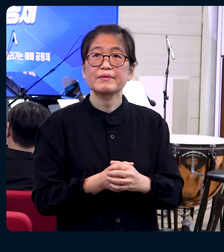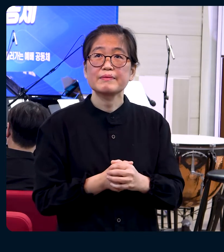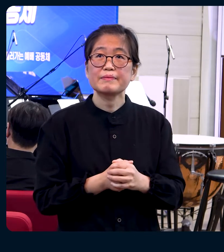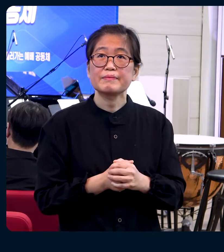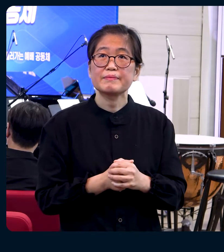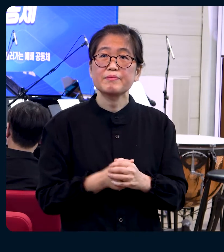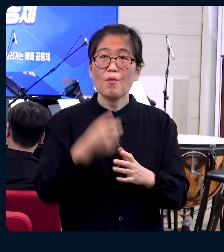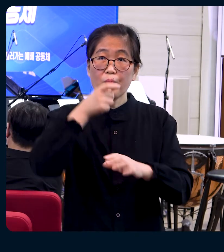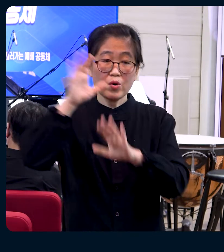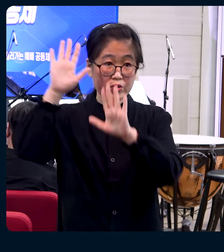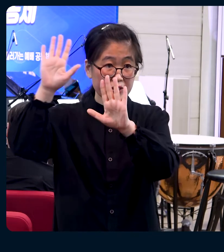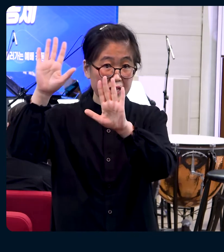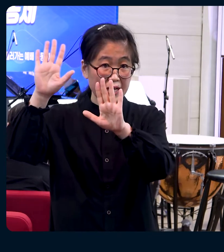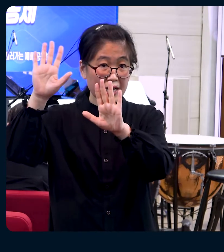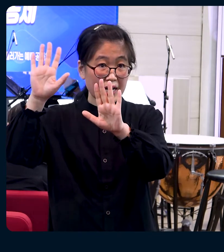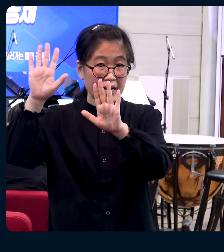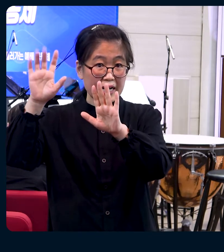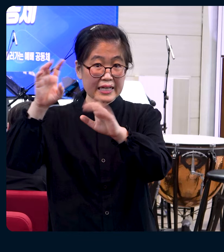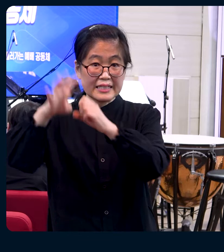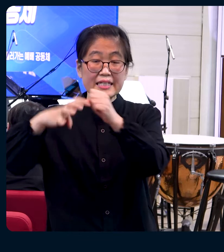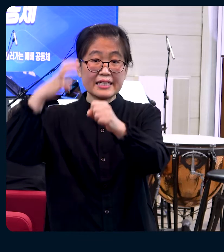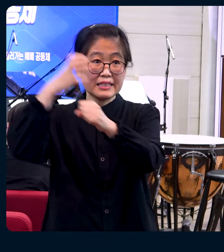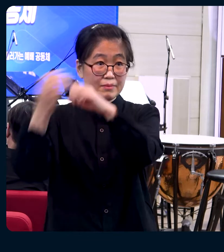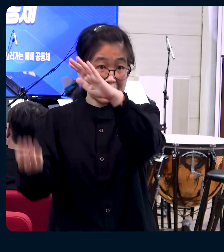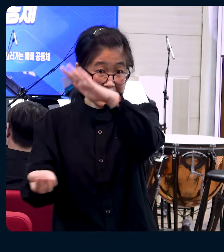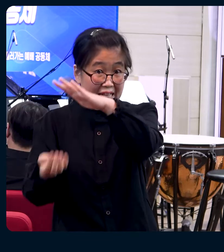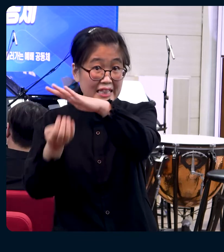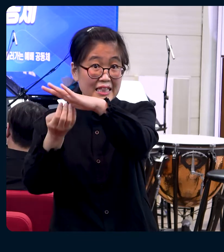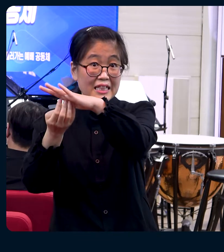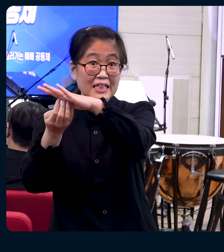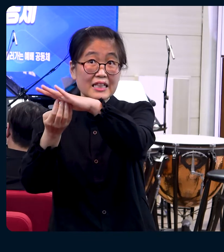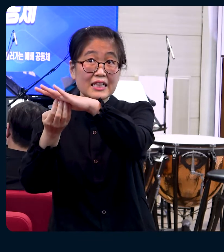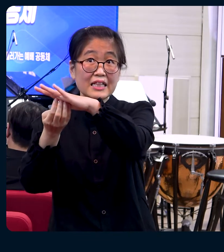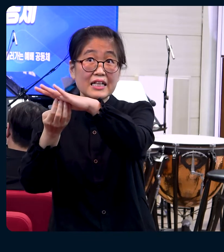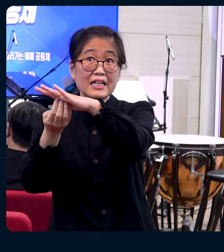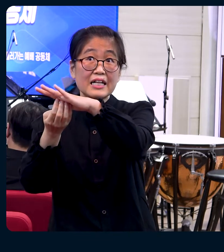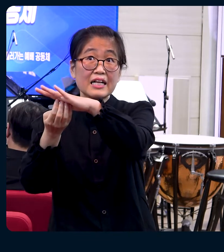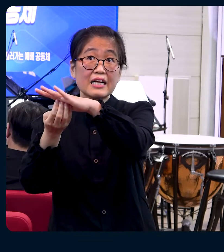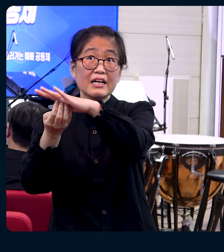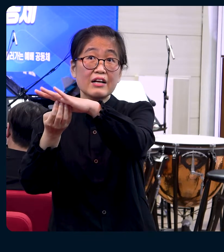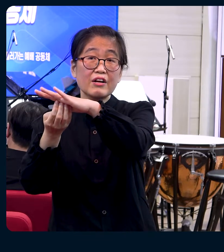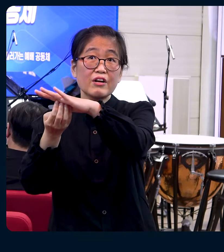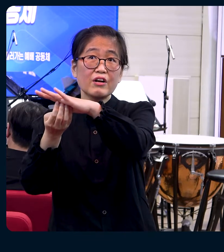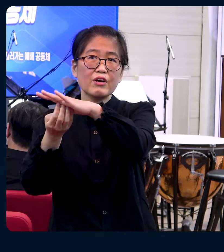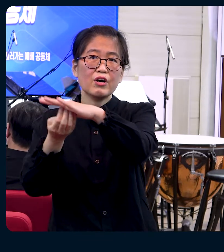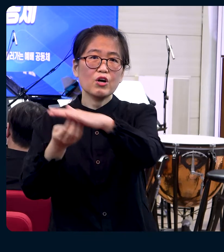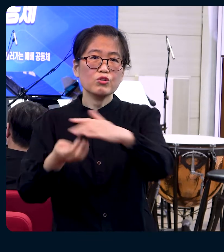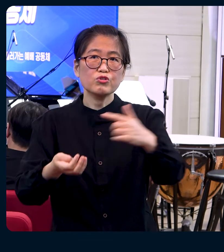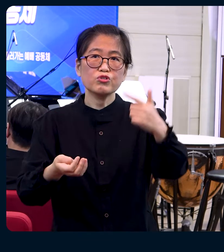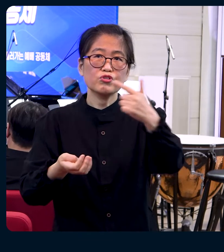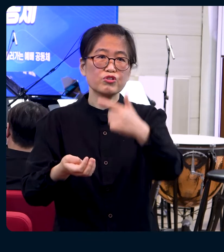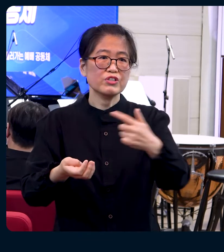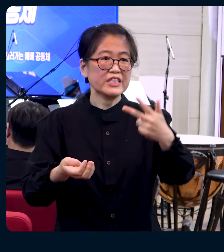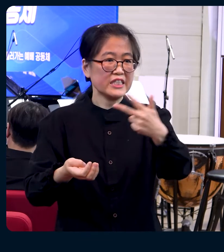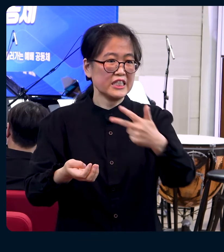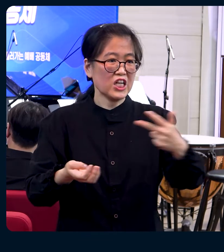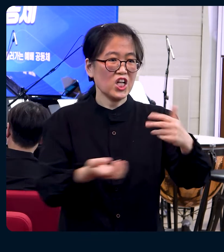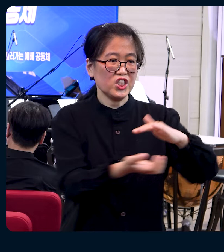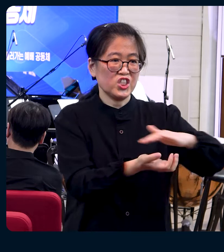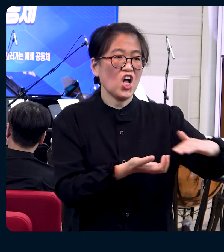아브라함에게 하신 약속은 모세가 40년이 찼다는 이 얘기가 오기 700년 전에 일어난 일입니다.